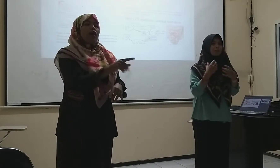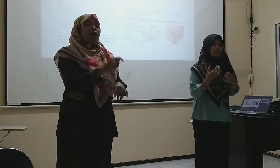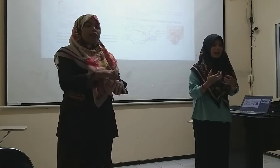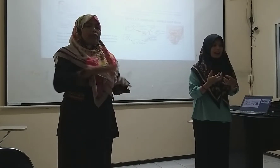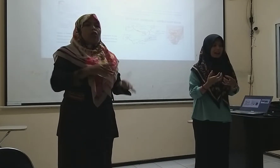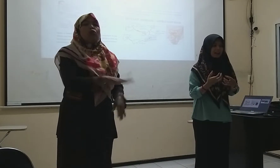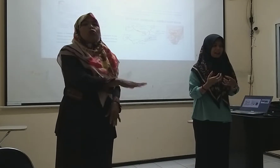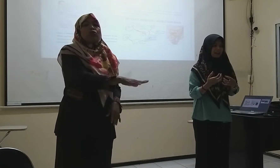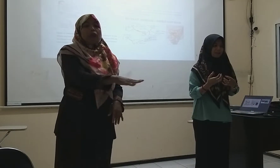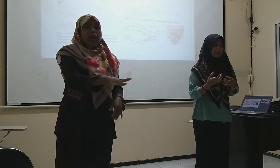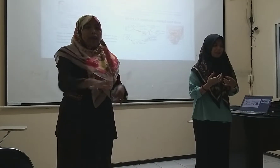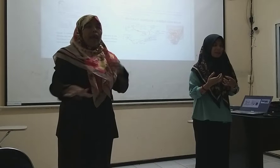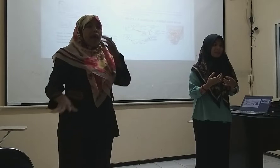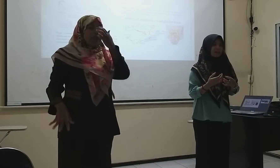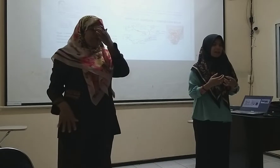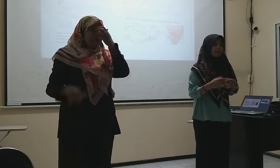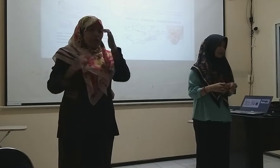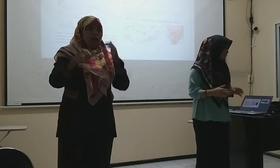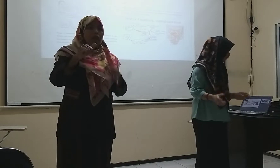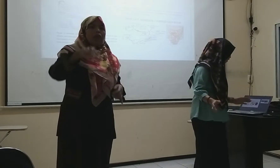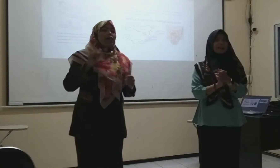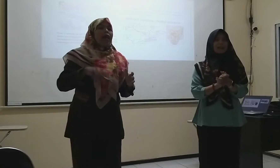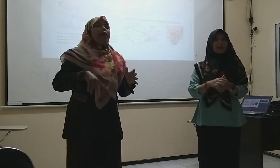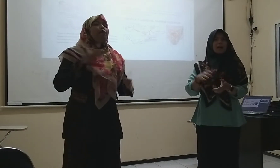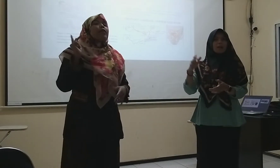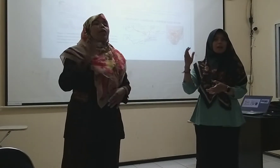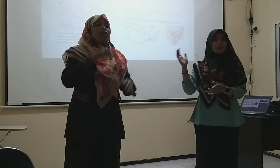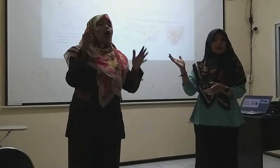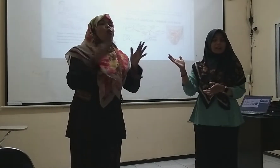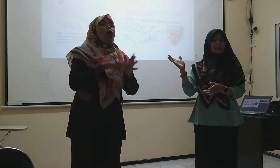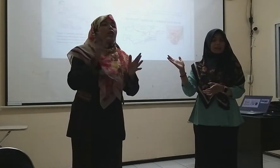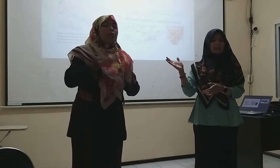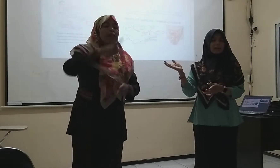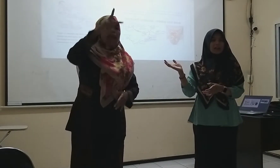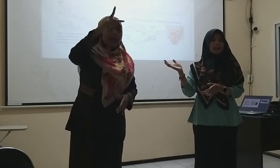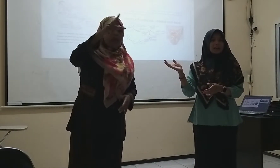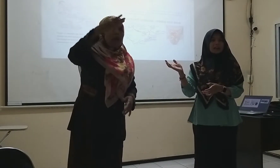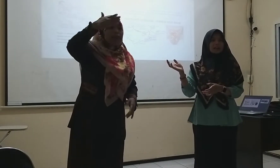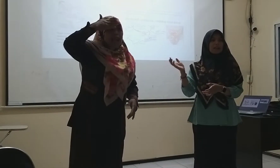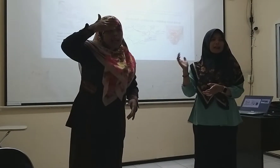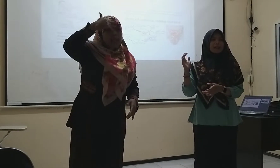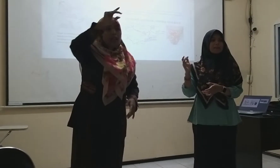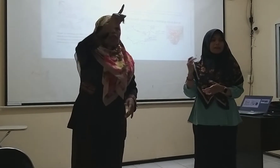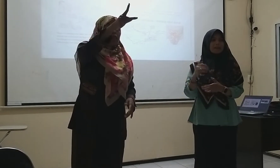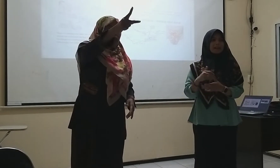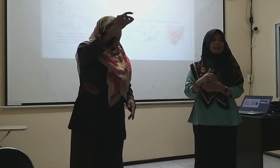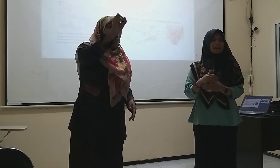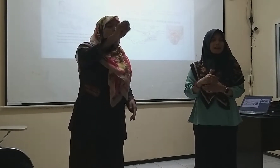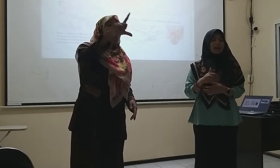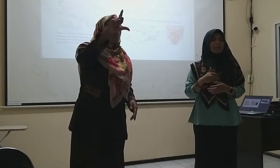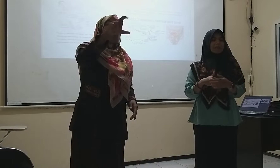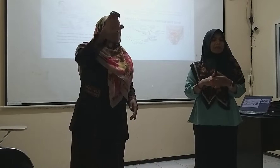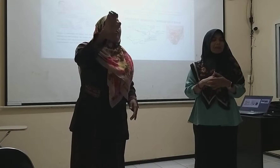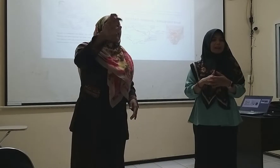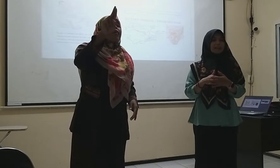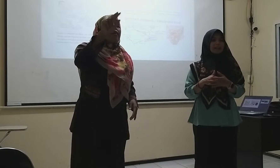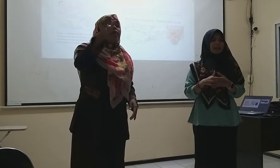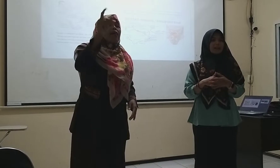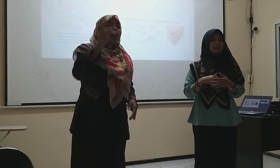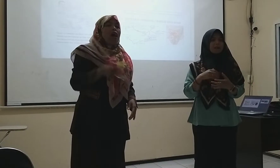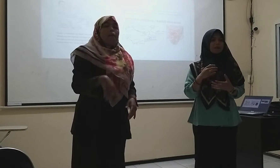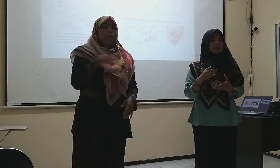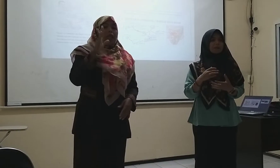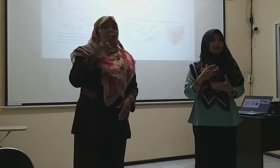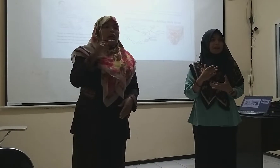kemudian muntah. Gitu. Selanjutnya ya, kolera ini adalah akibat dari apabila